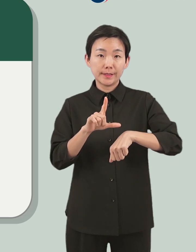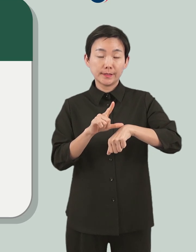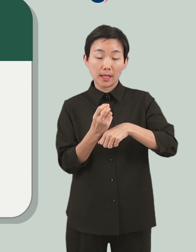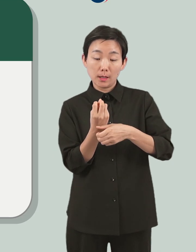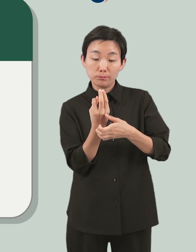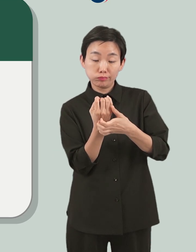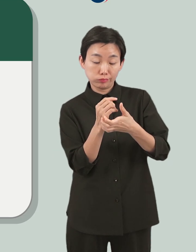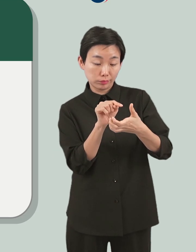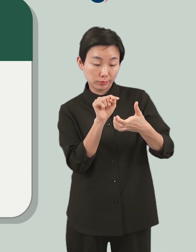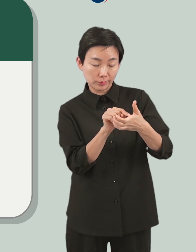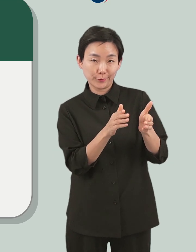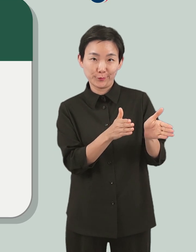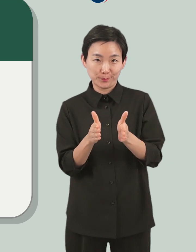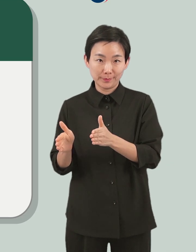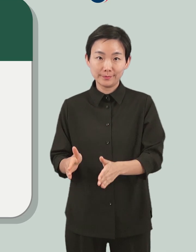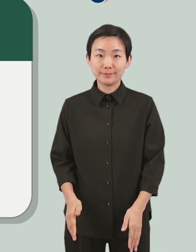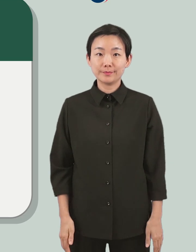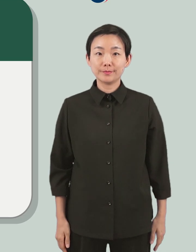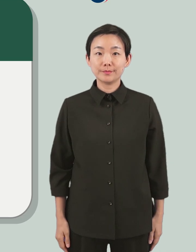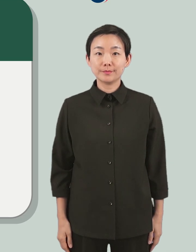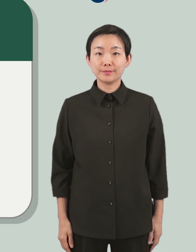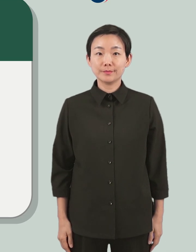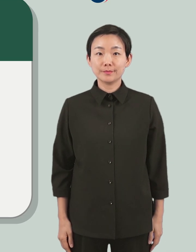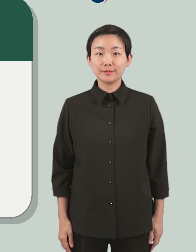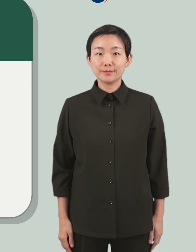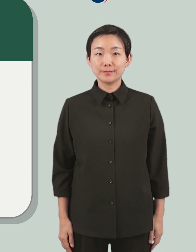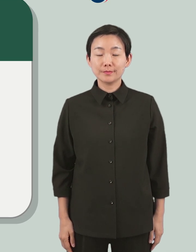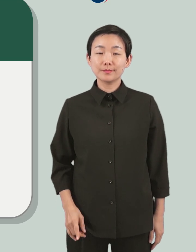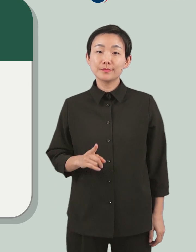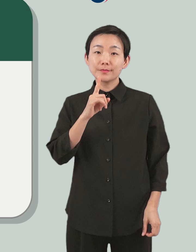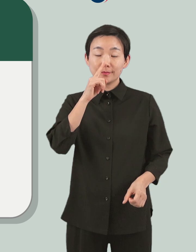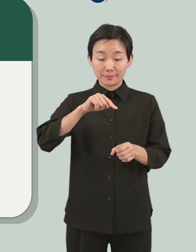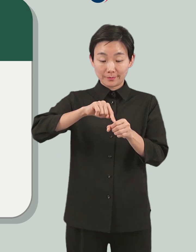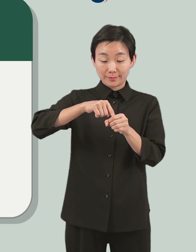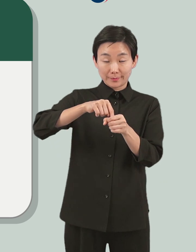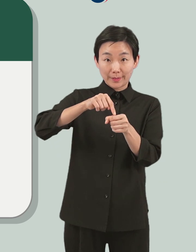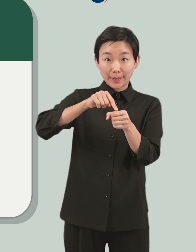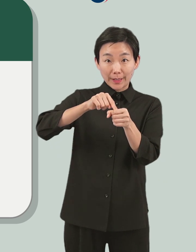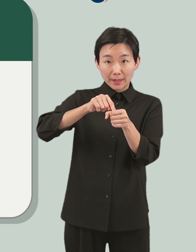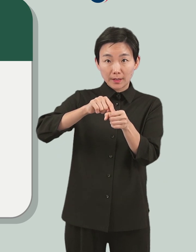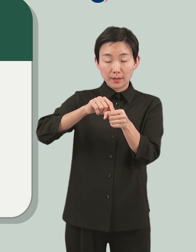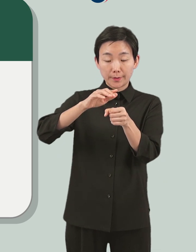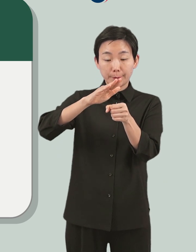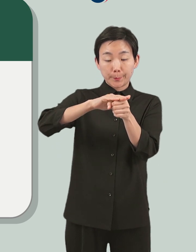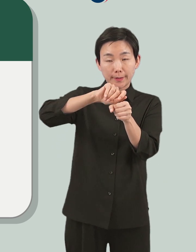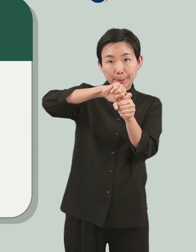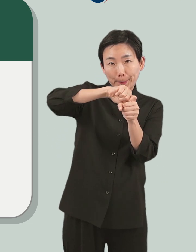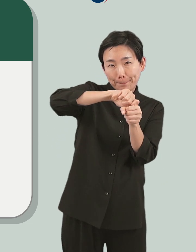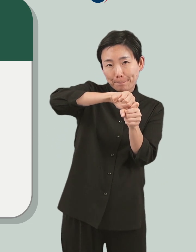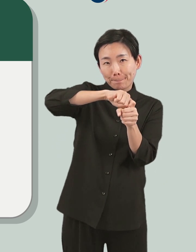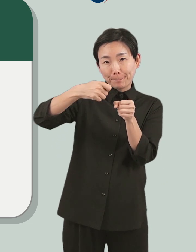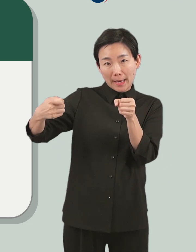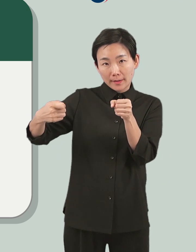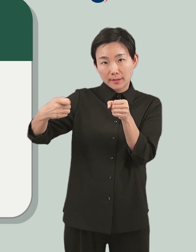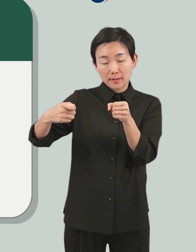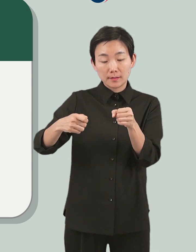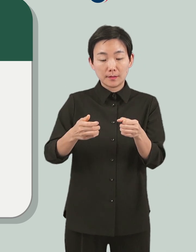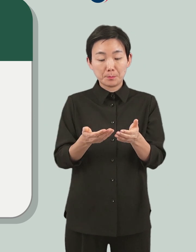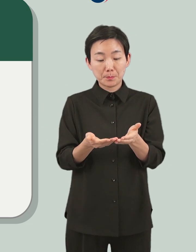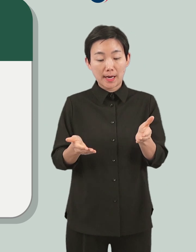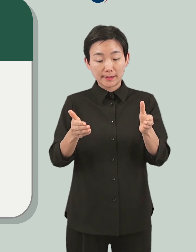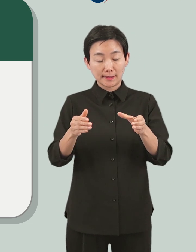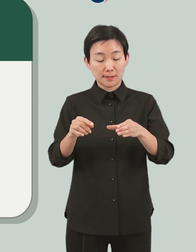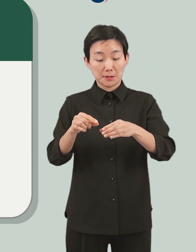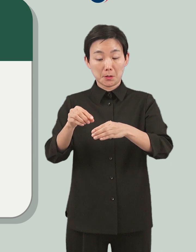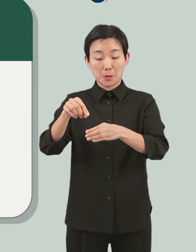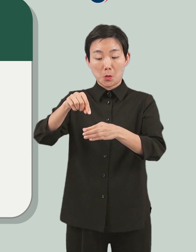타이머를 준비합니다. 검체 전개액 튜브에 알루미늄 덮개를 제거한 뒤 제품 박스 겉면에 튜브 거치대에 꽂아